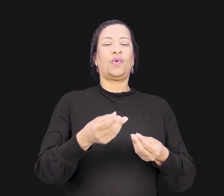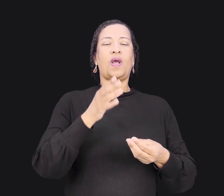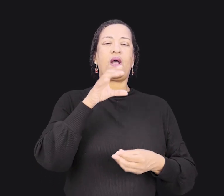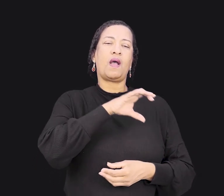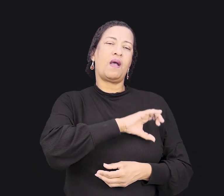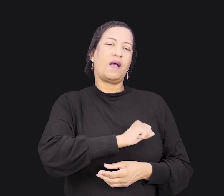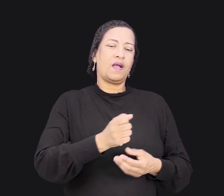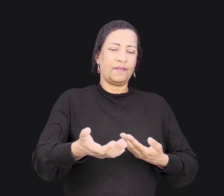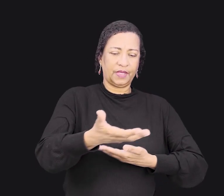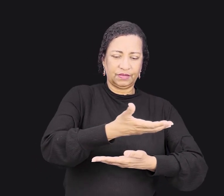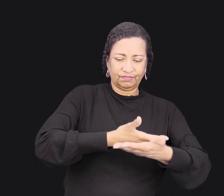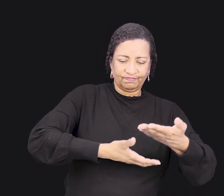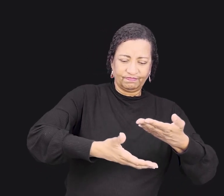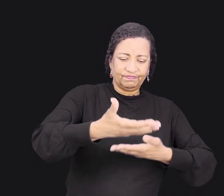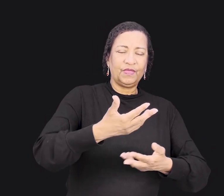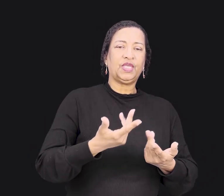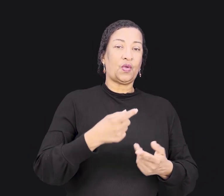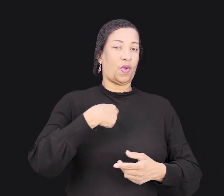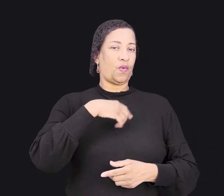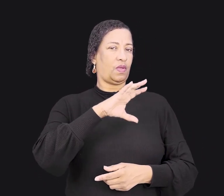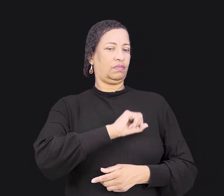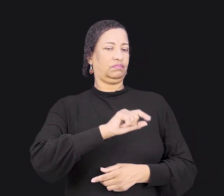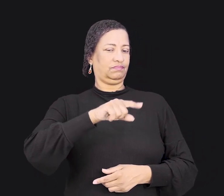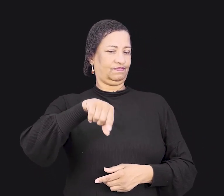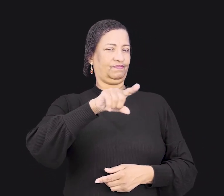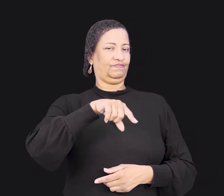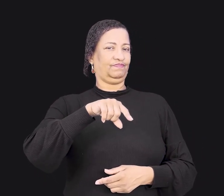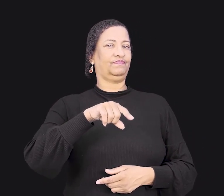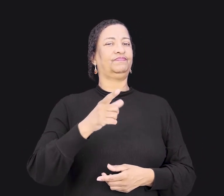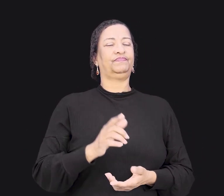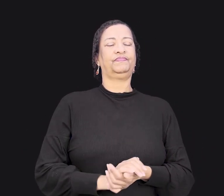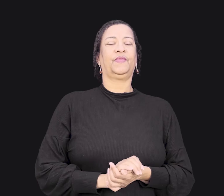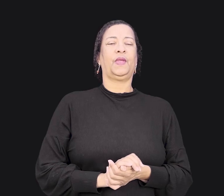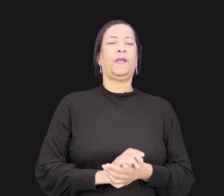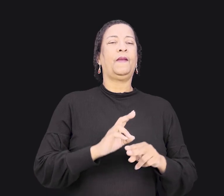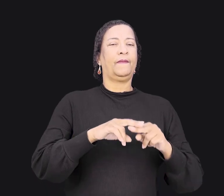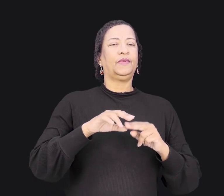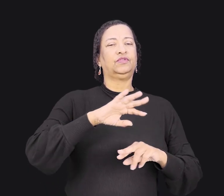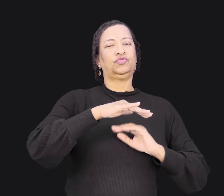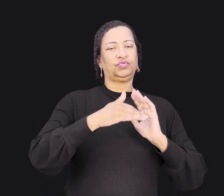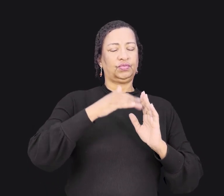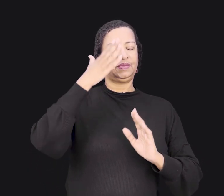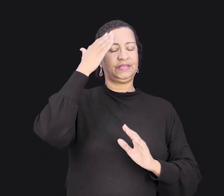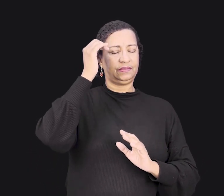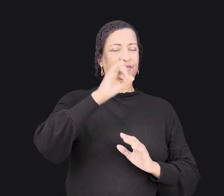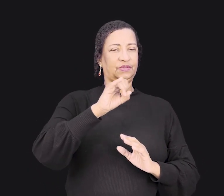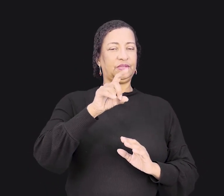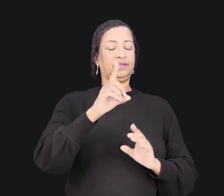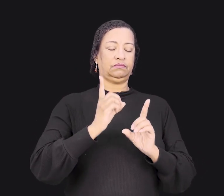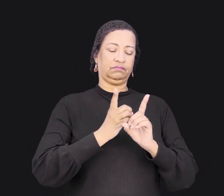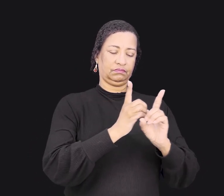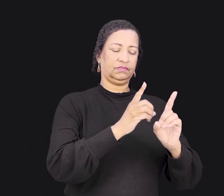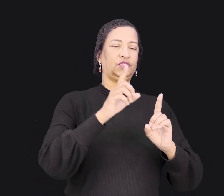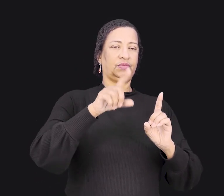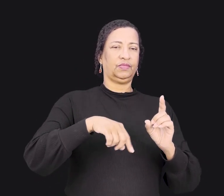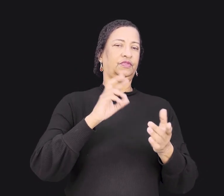Vocês devem amar-se uns aos outros. Com isso todos saberão, se vocês são meus discípulos. Então, se vocês me